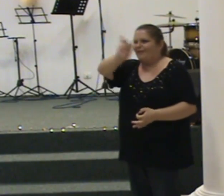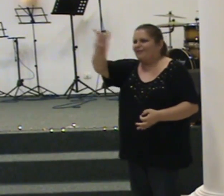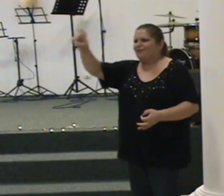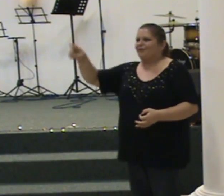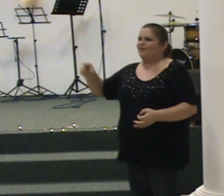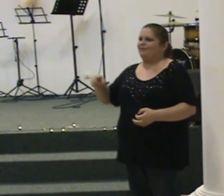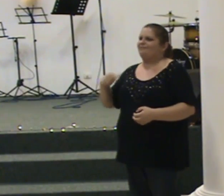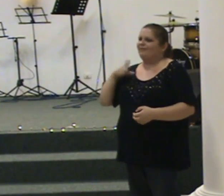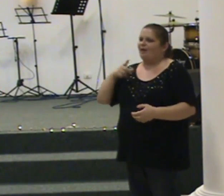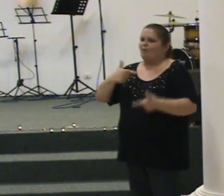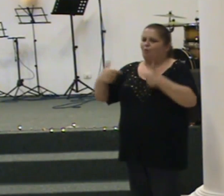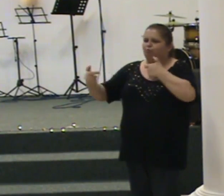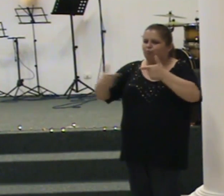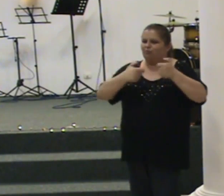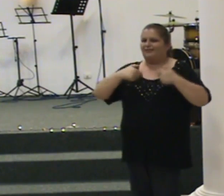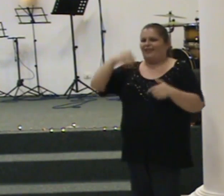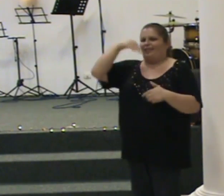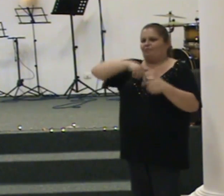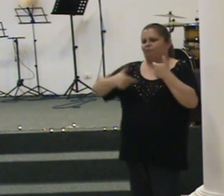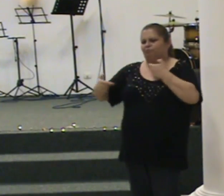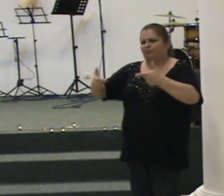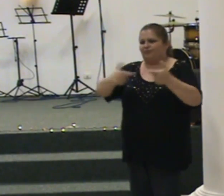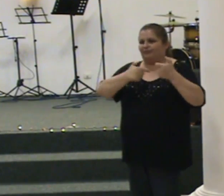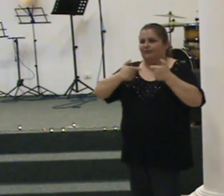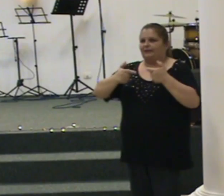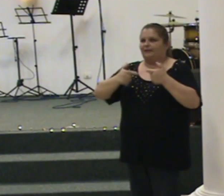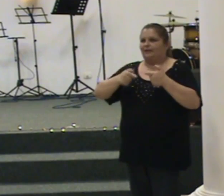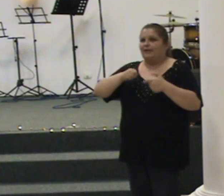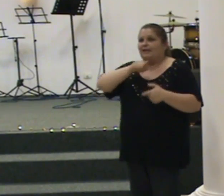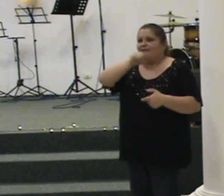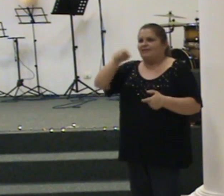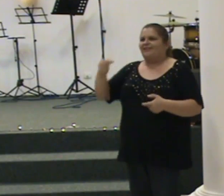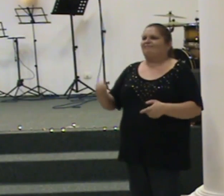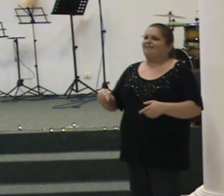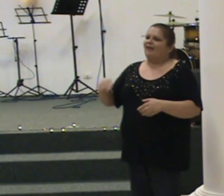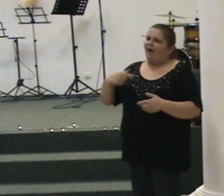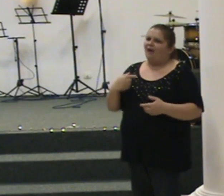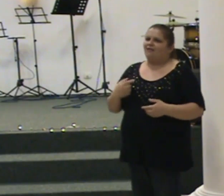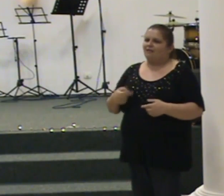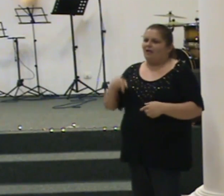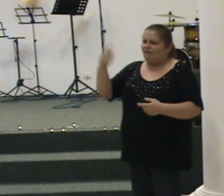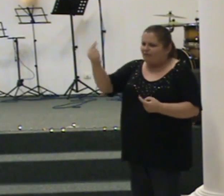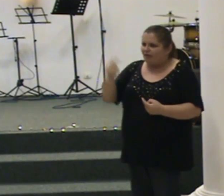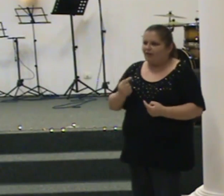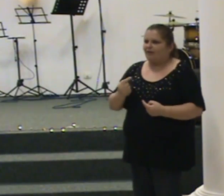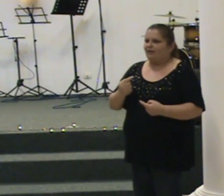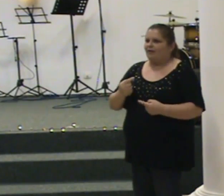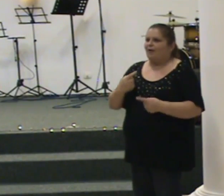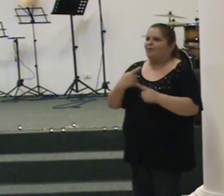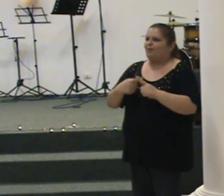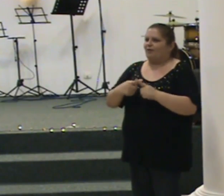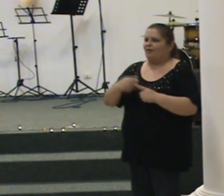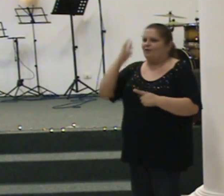nossos inimigos. E se você está aqui hoje, é porque até aqui ajudou o Senhor.